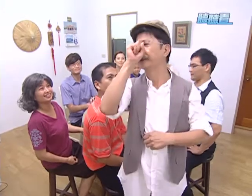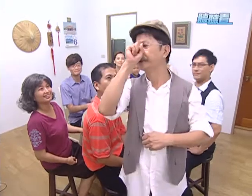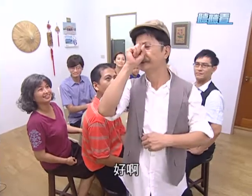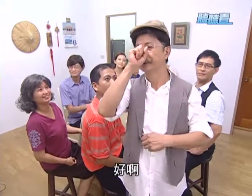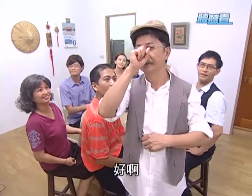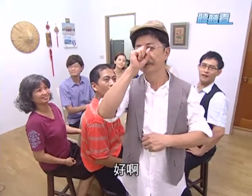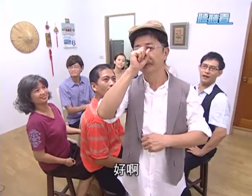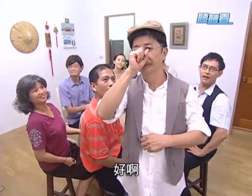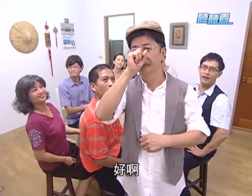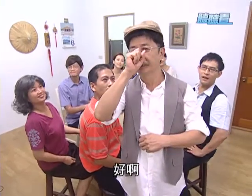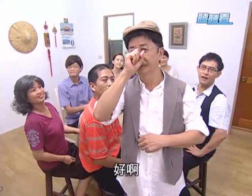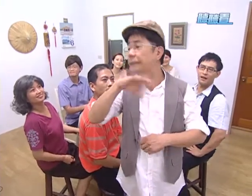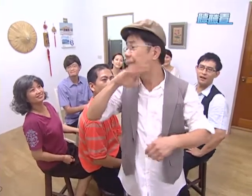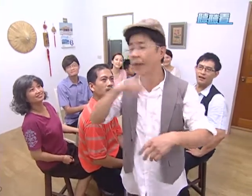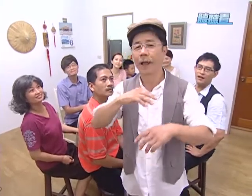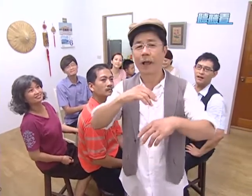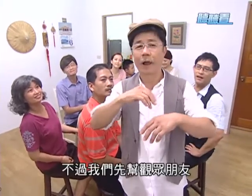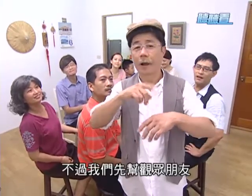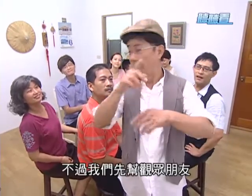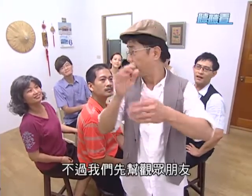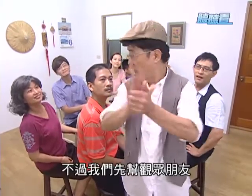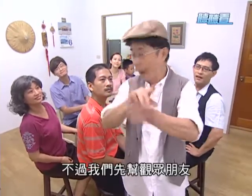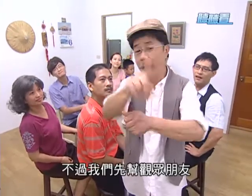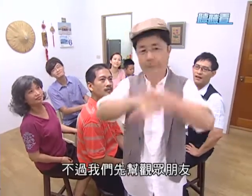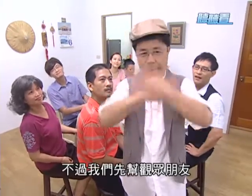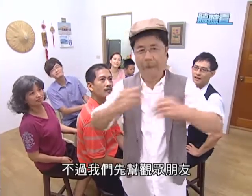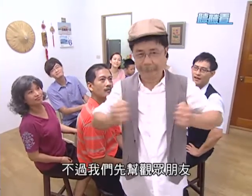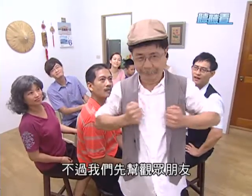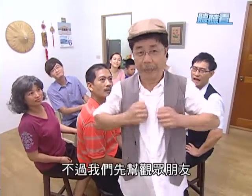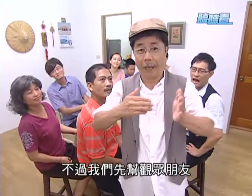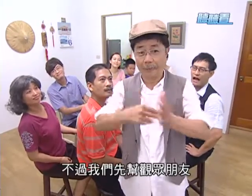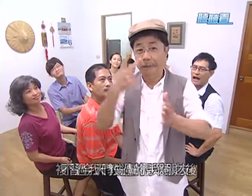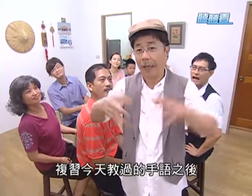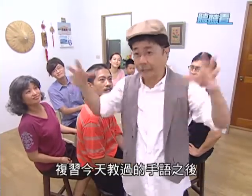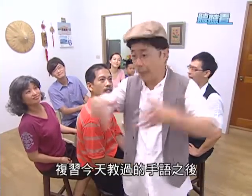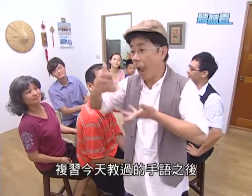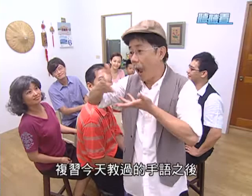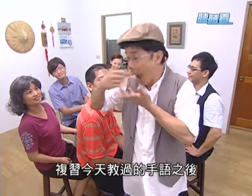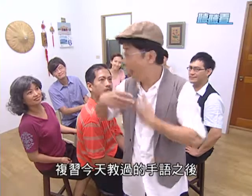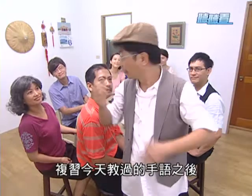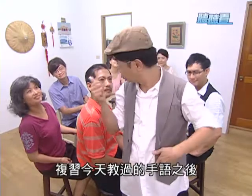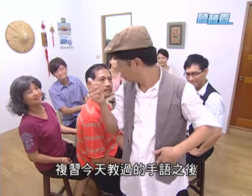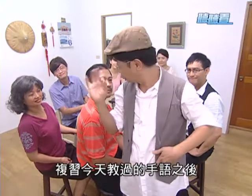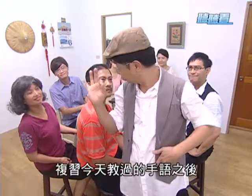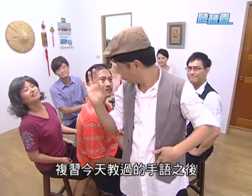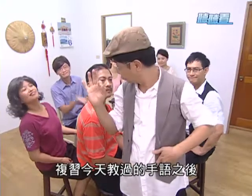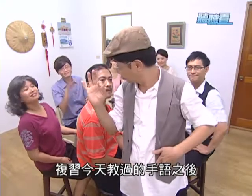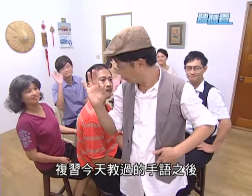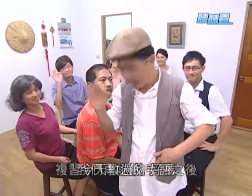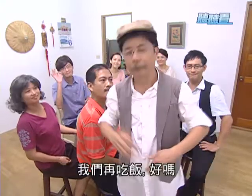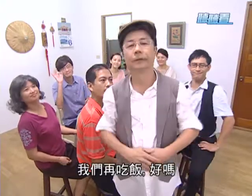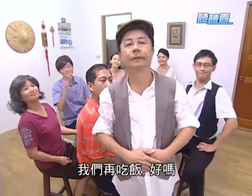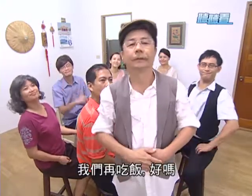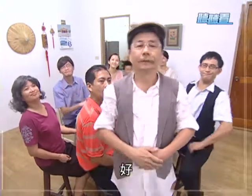好啊。不过啊，我们先帮观众朋友复习今天教过的手语之后，我们再吃饭好吗？